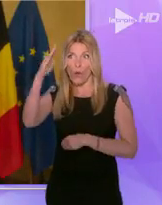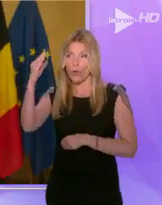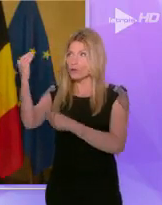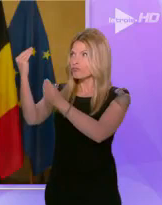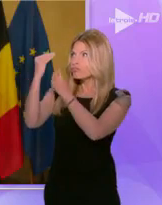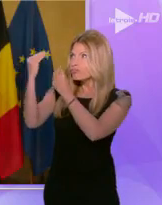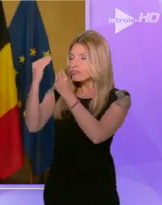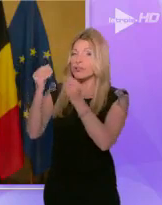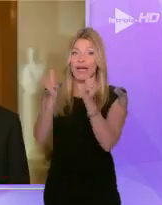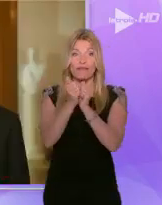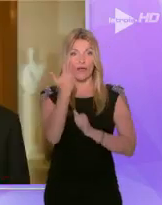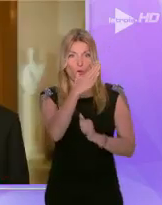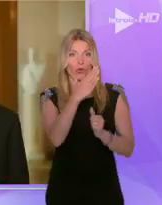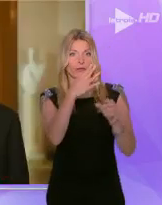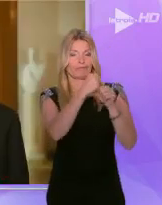les autres.